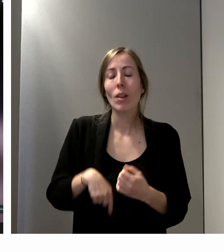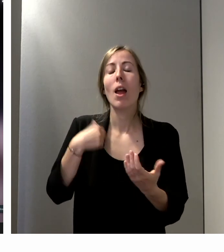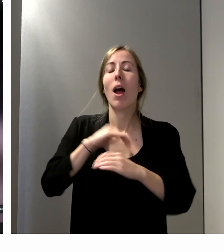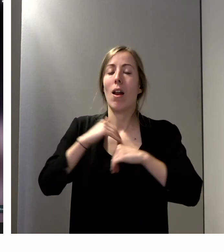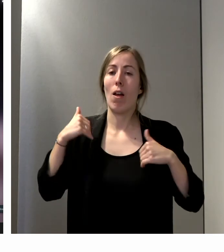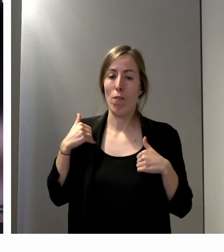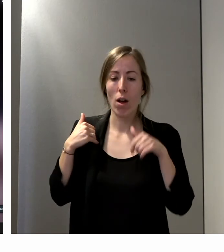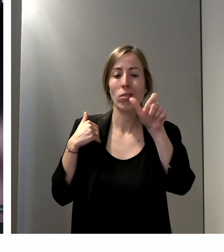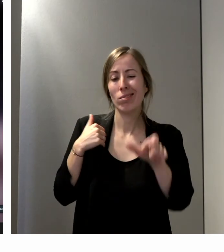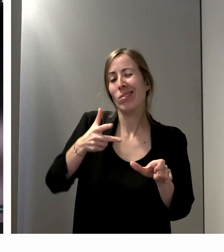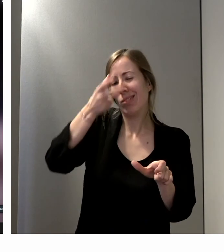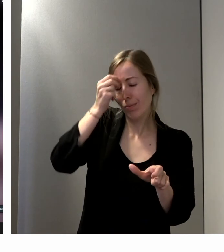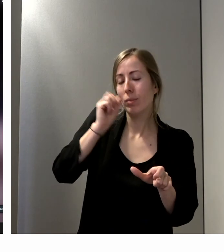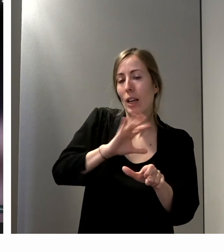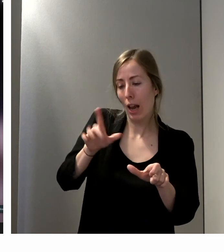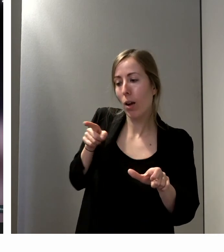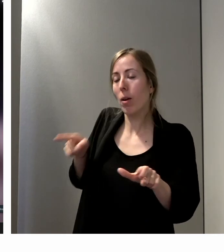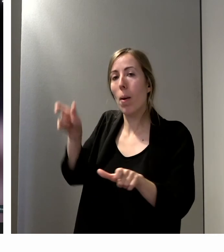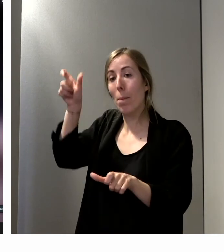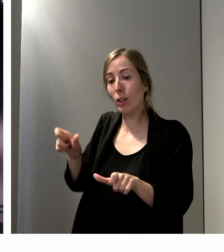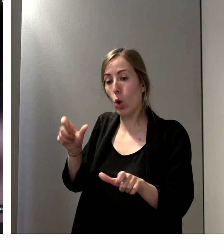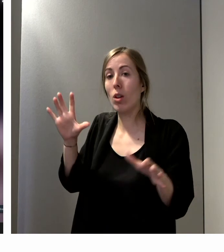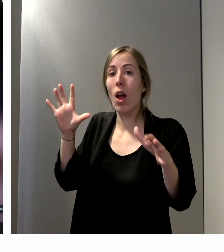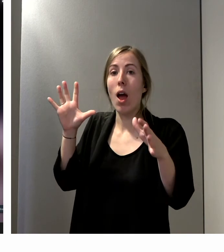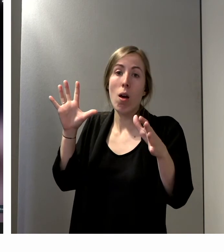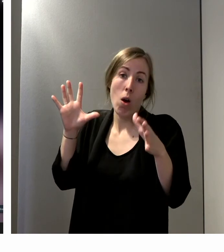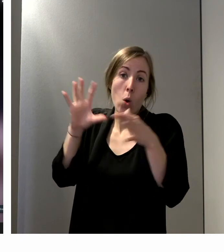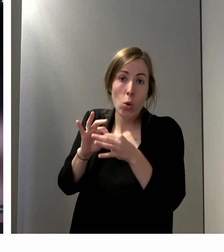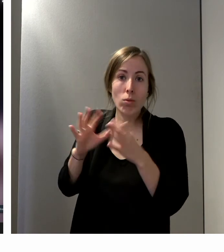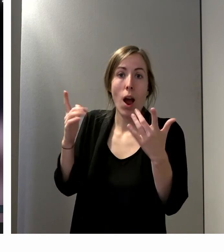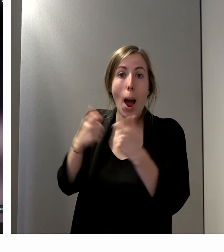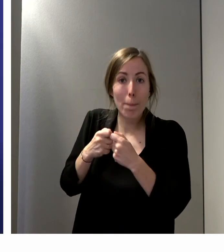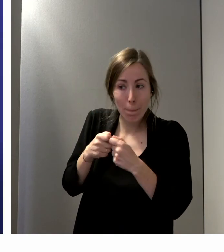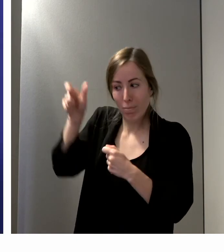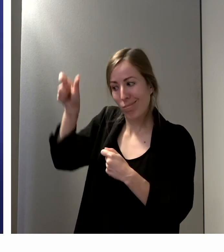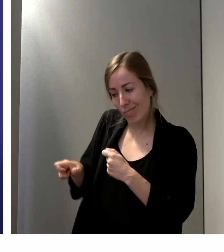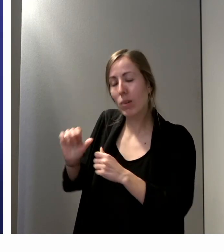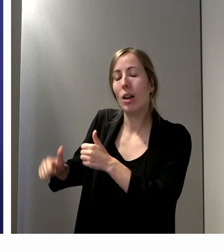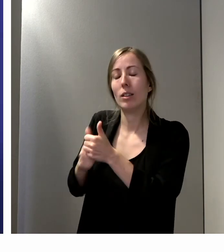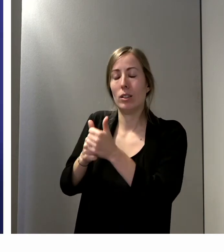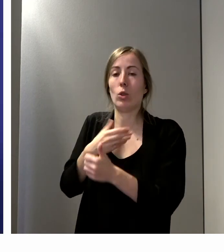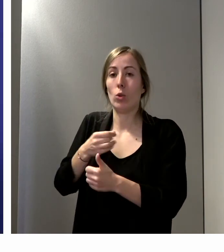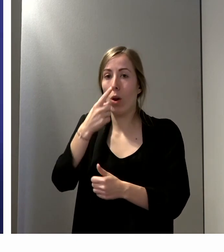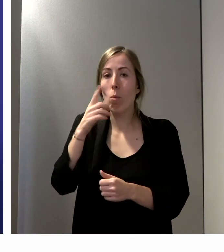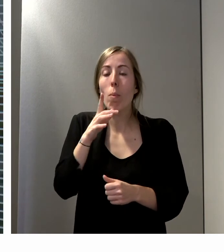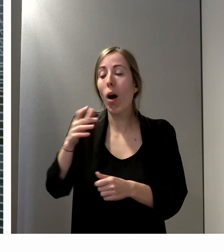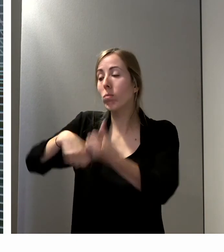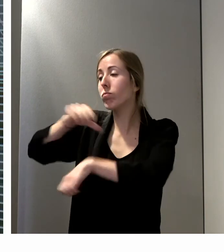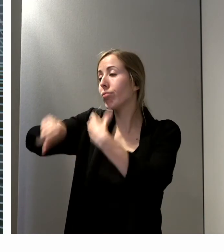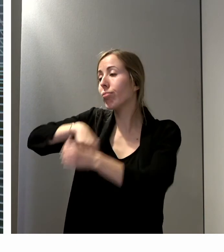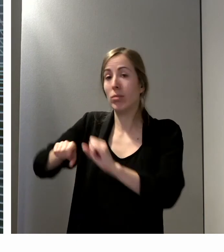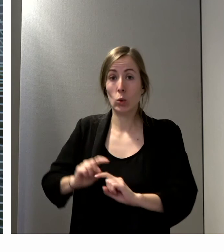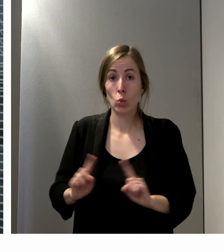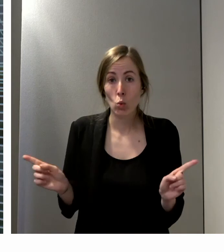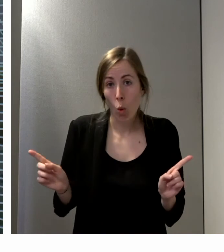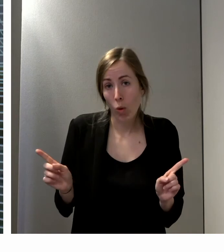une assistante sexuelle qui va correspondre à la personne. Il ne s'agit pas de mettre tout le monde face à tout le monde. Ça n'a aucun sens.